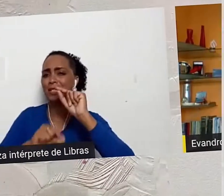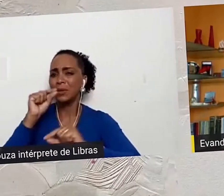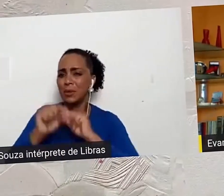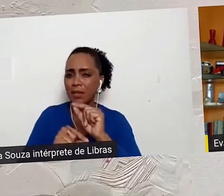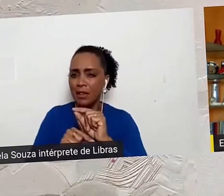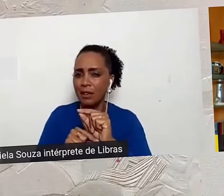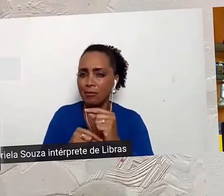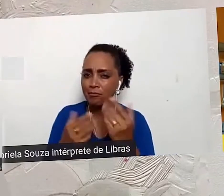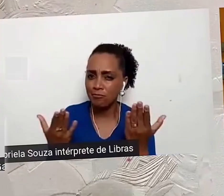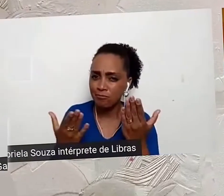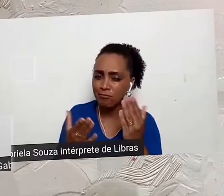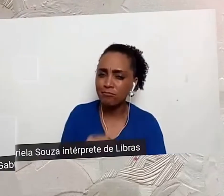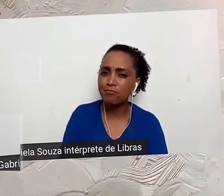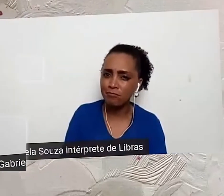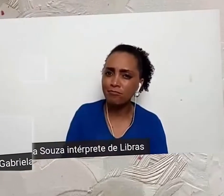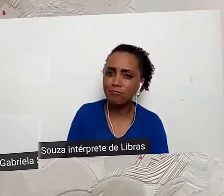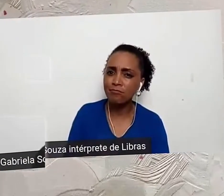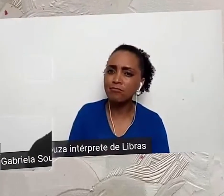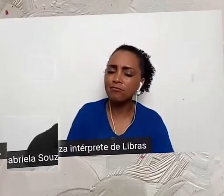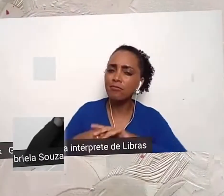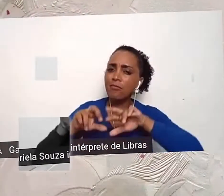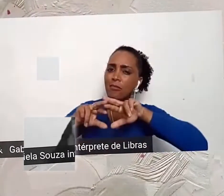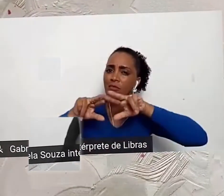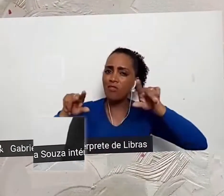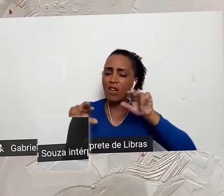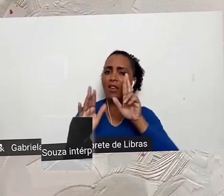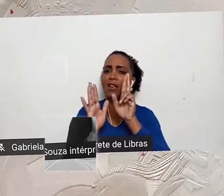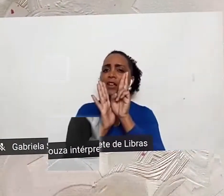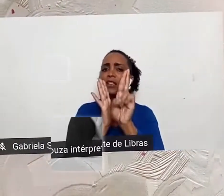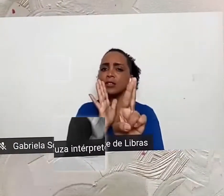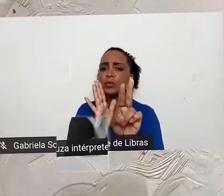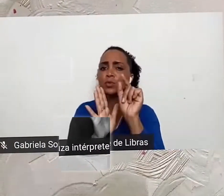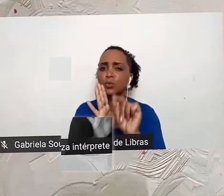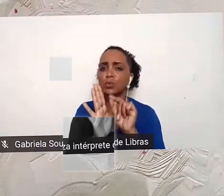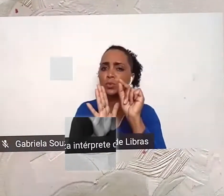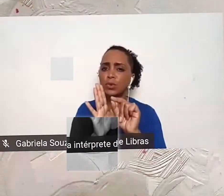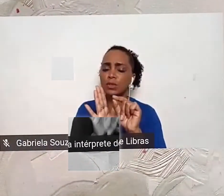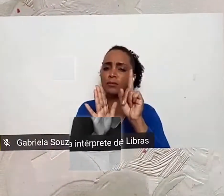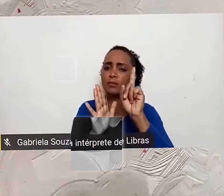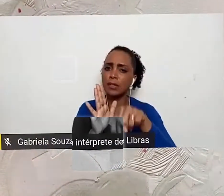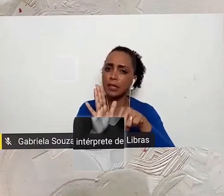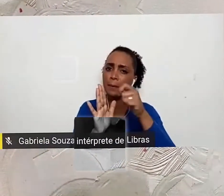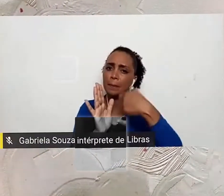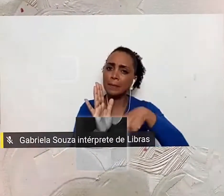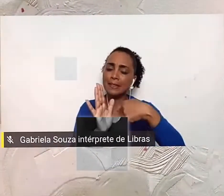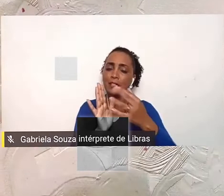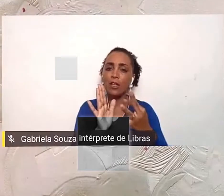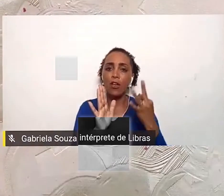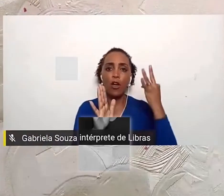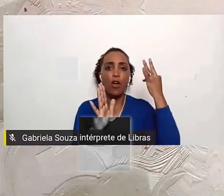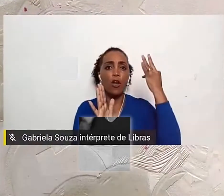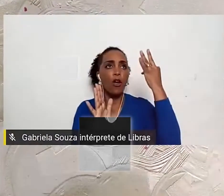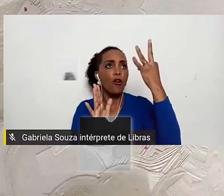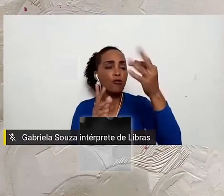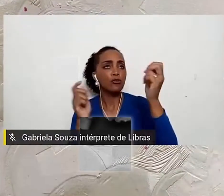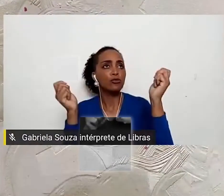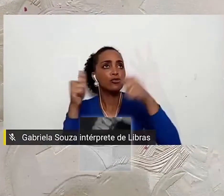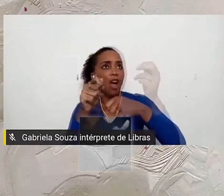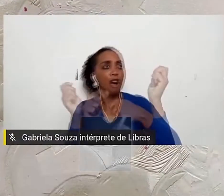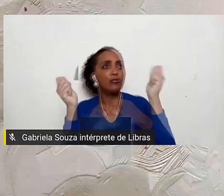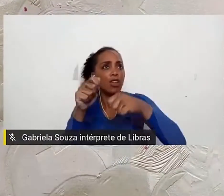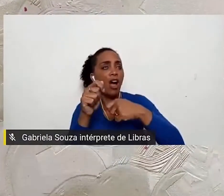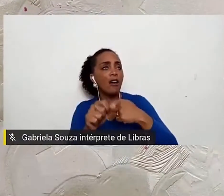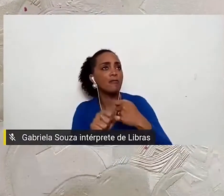Uma das respostas, mas não a única, pelo menos na forma, é que há um futuro a construir. Um